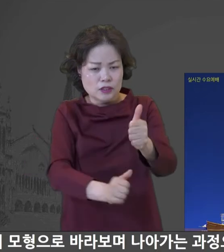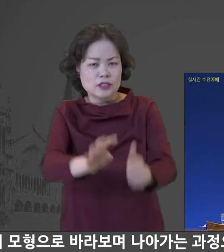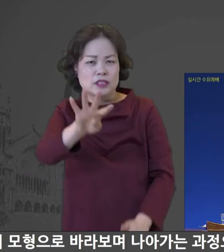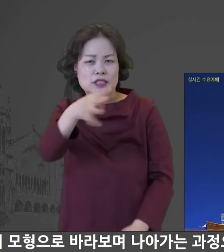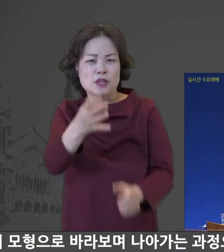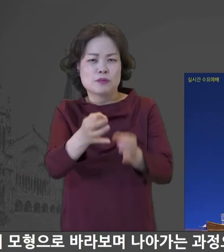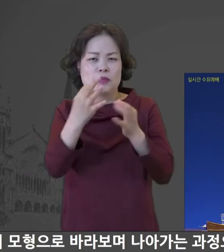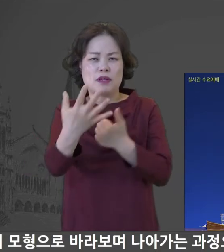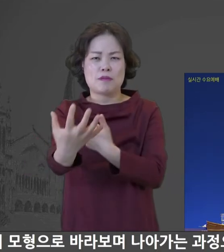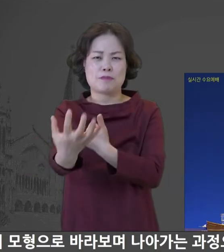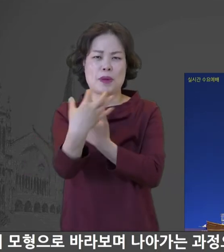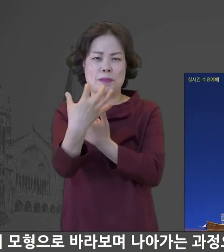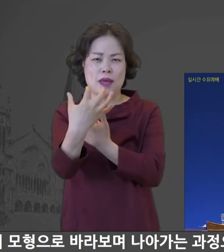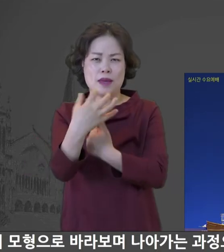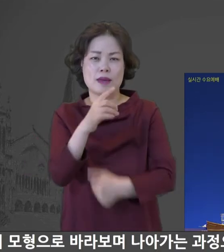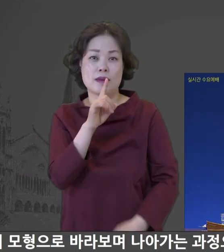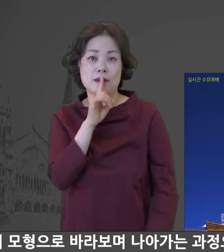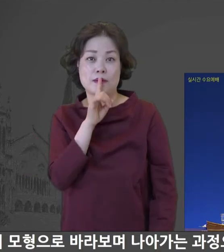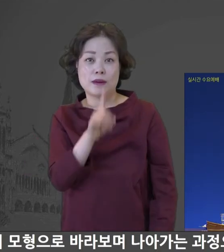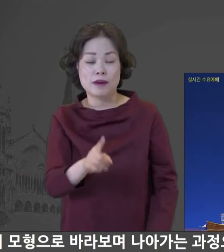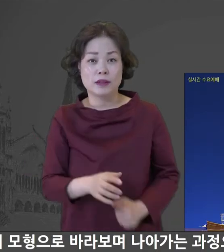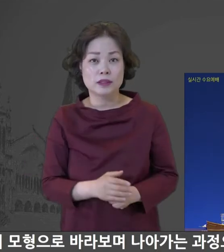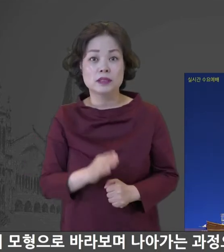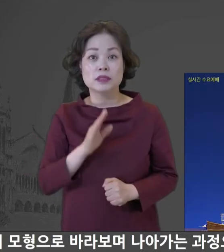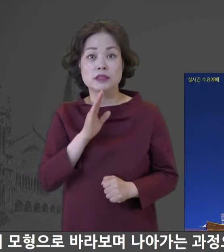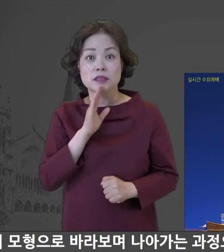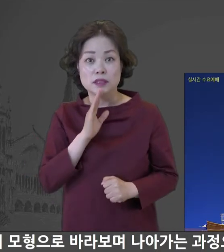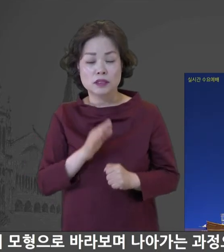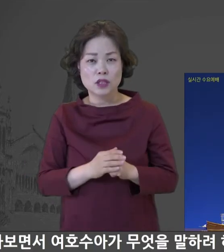동안 괴롭힐 것이다 라고 말씀을 하죠. 근데